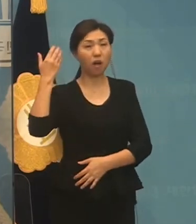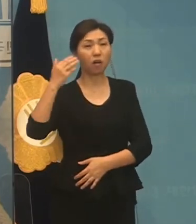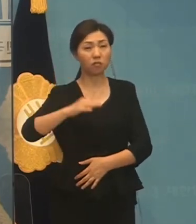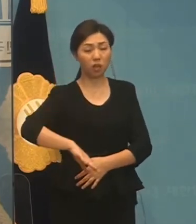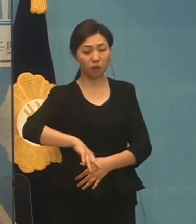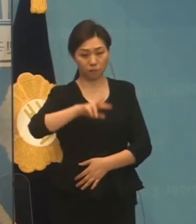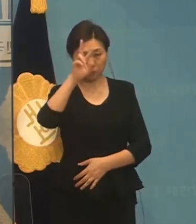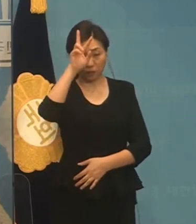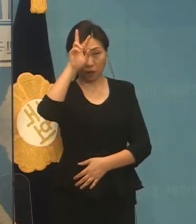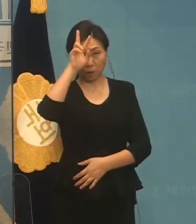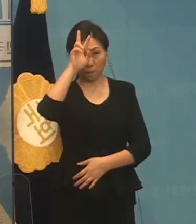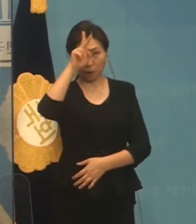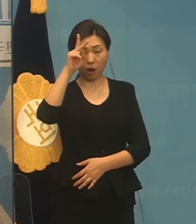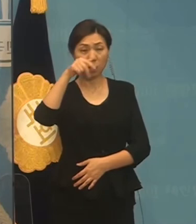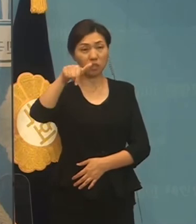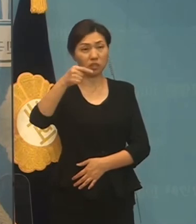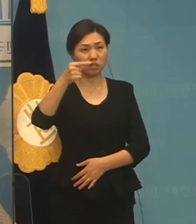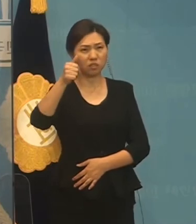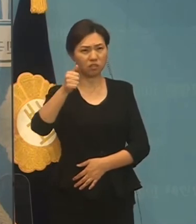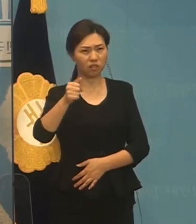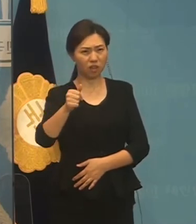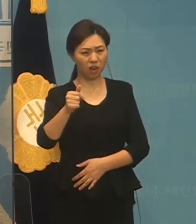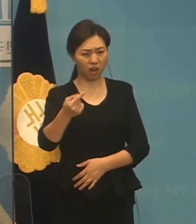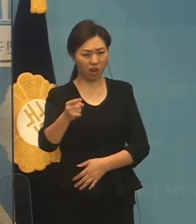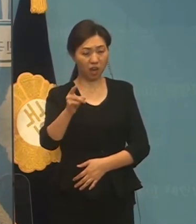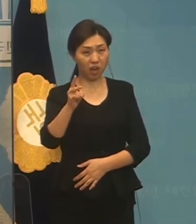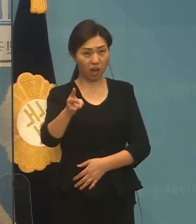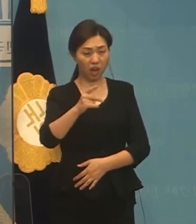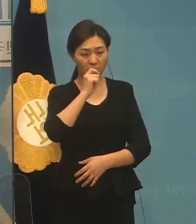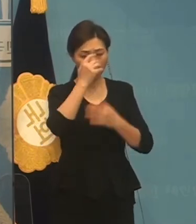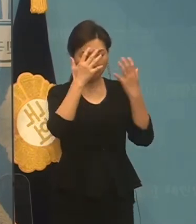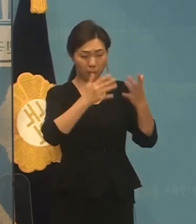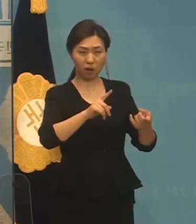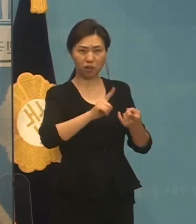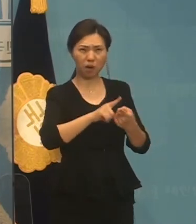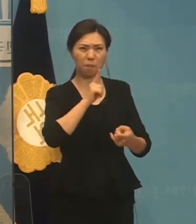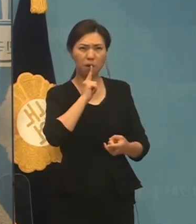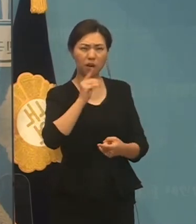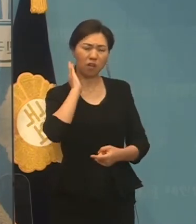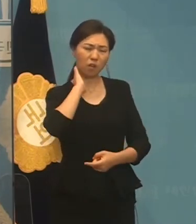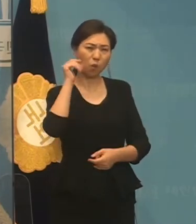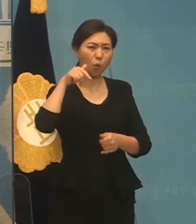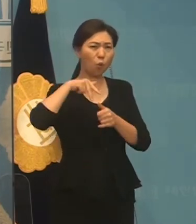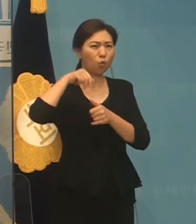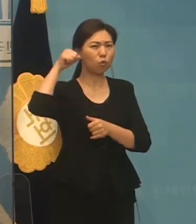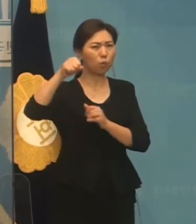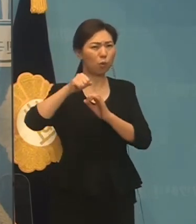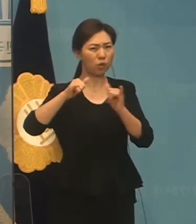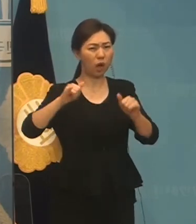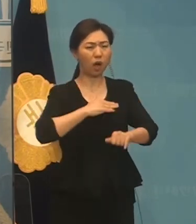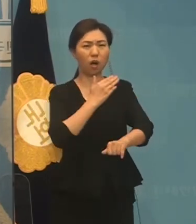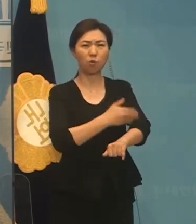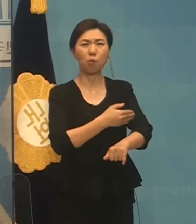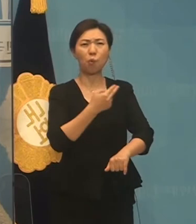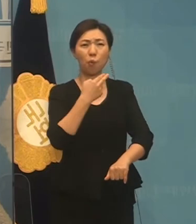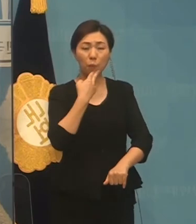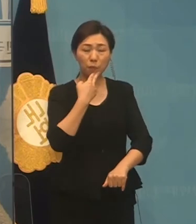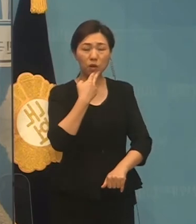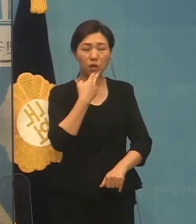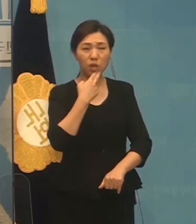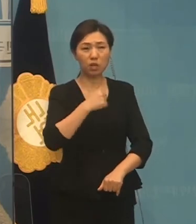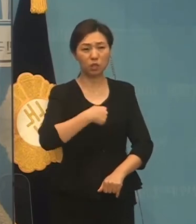자기 분열의 정치 그 자체이며 대선 후보로서 자격 미달임을 스스로 증명하는 꼴입니다.